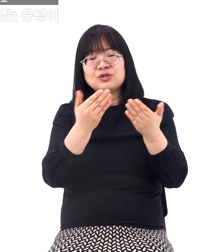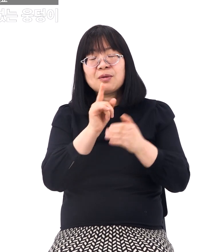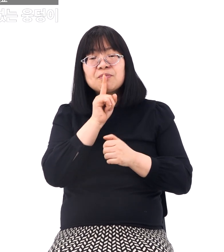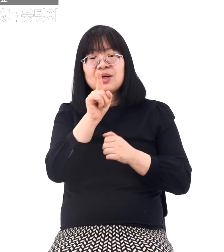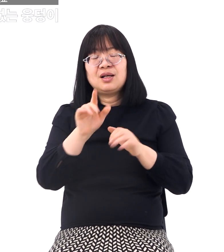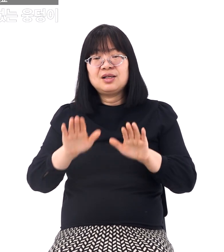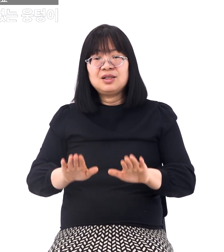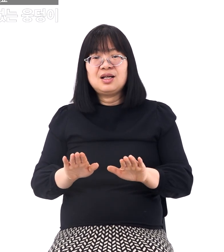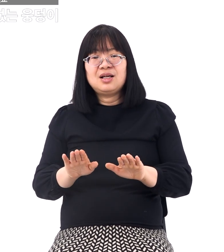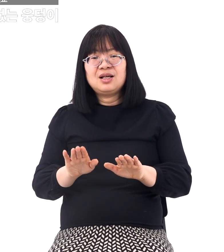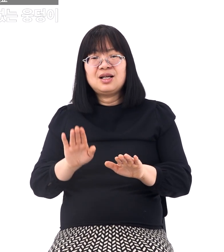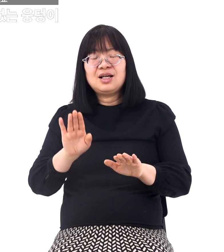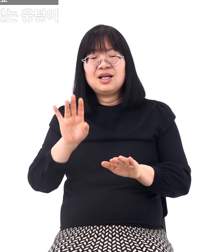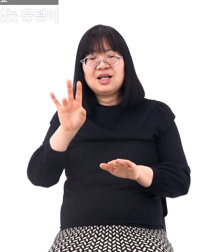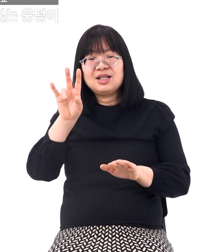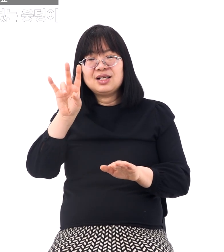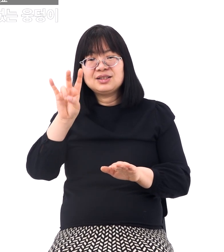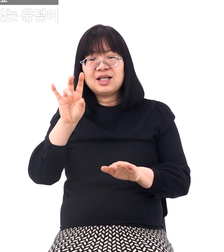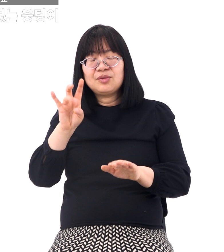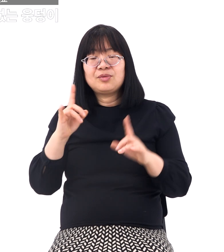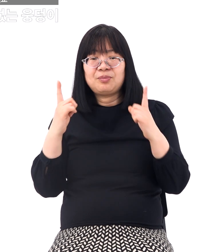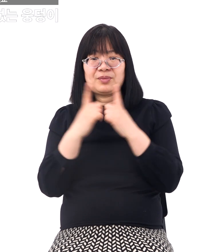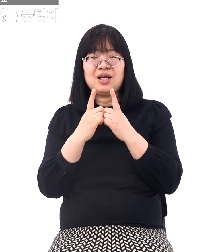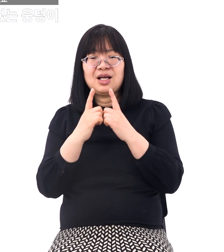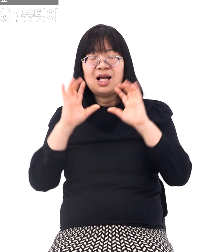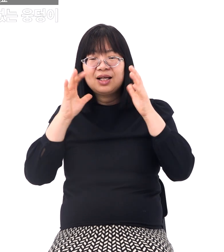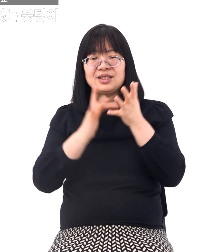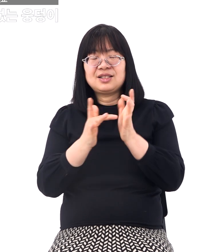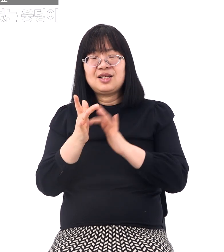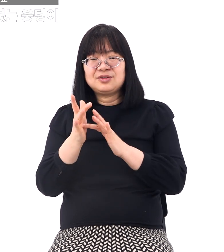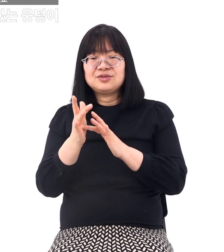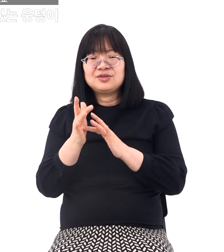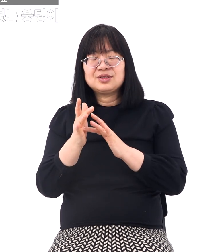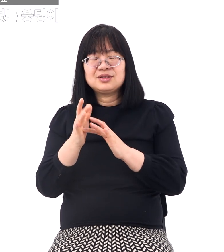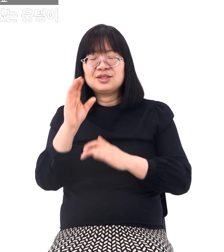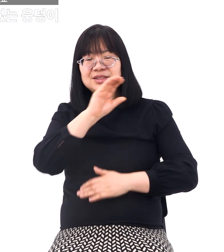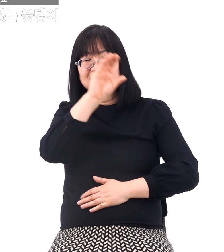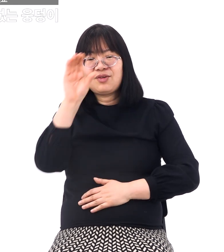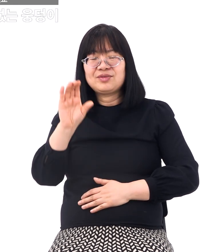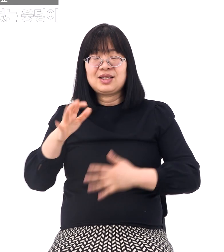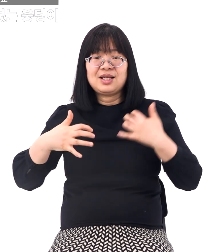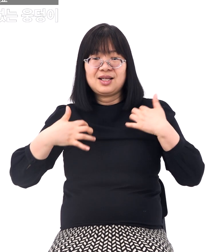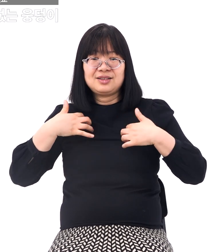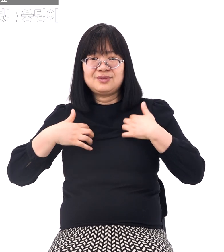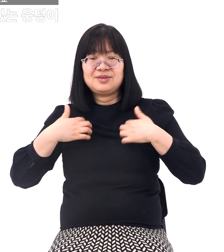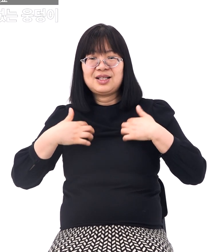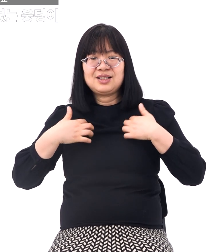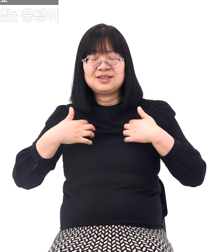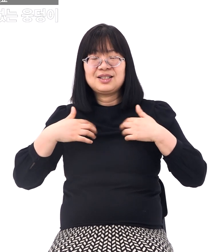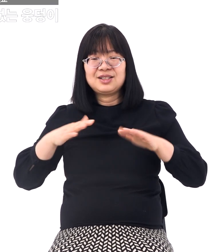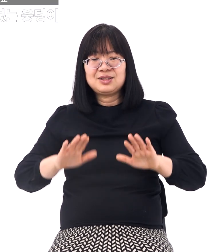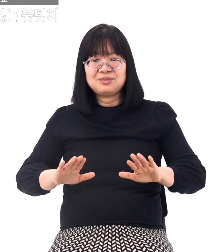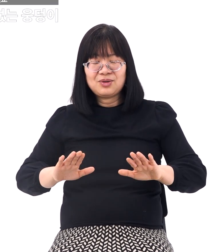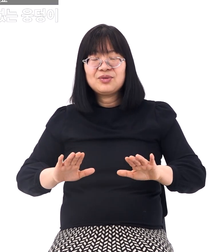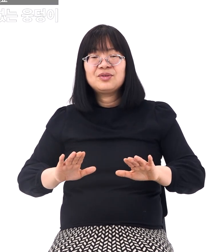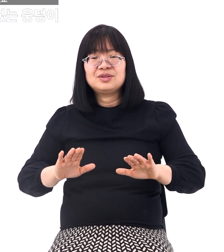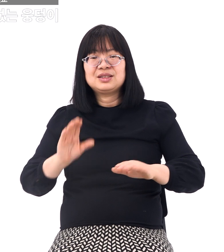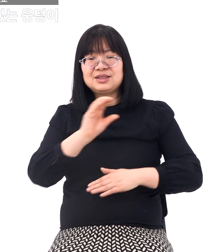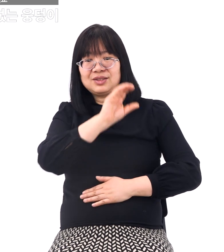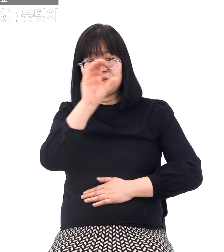이번 24년도 맞이하는 아기 예수님의 성탄을 기뻐하는 이번